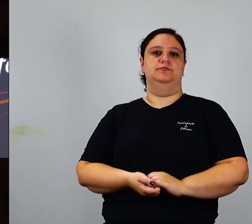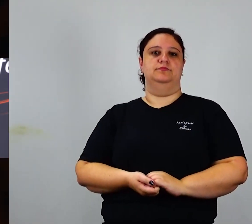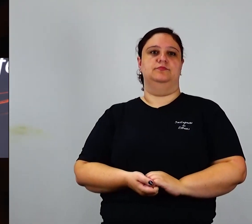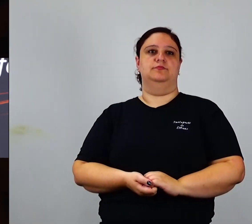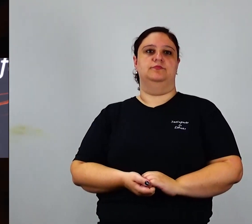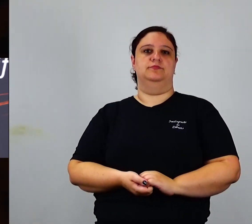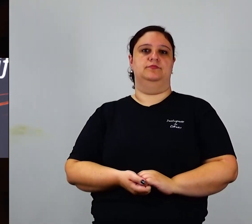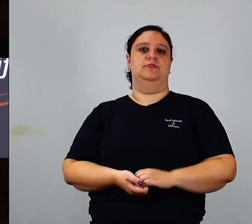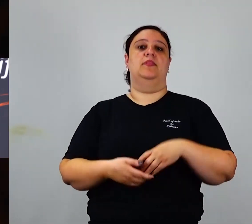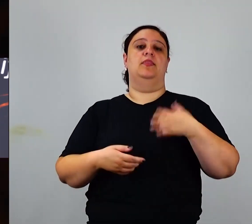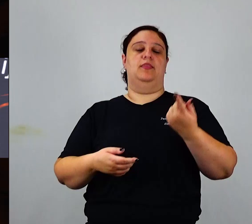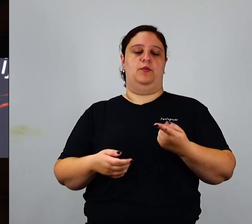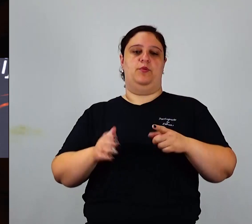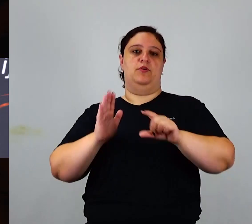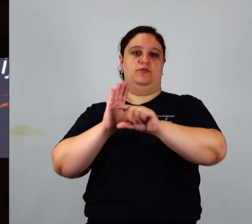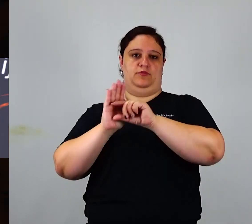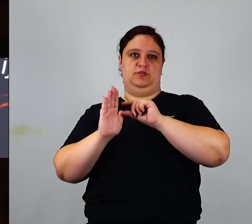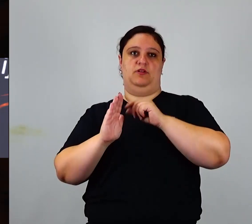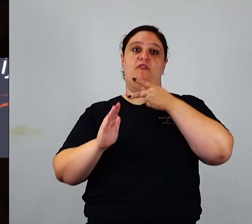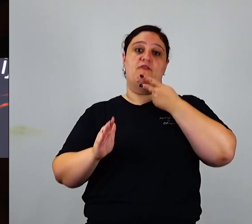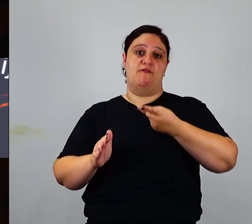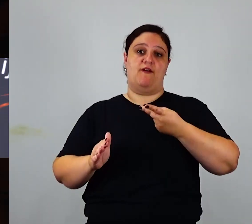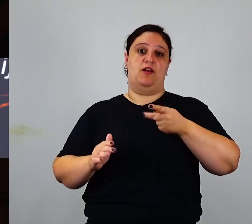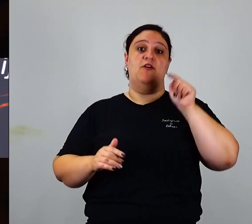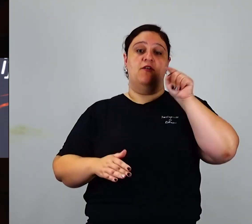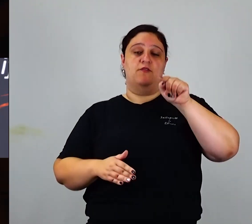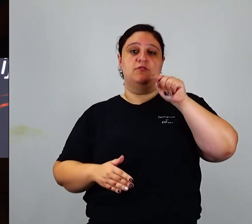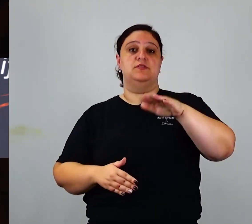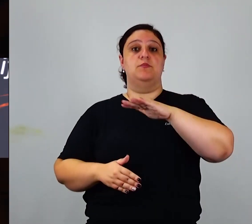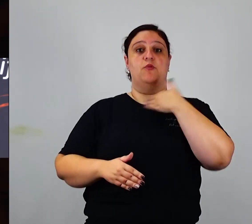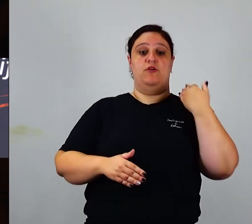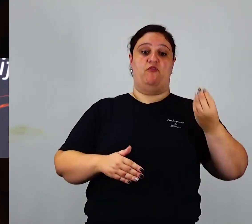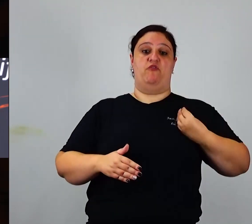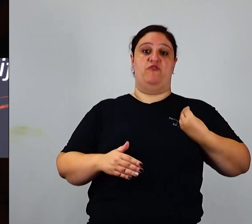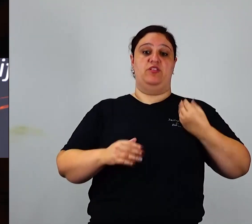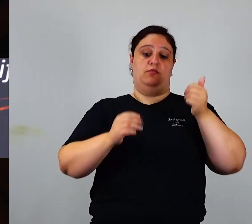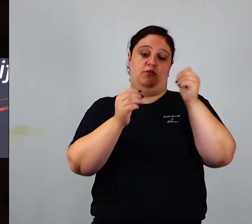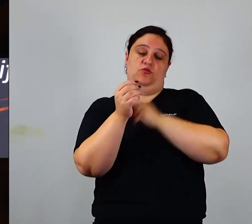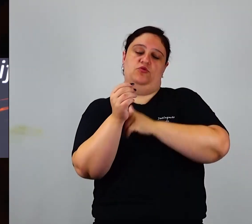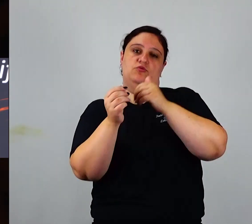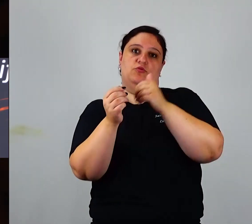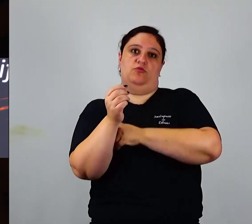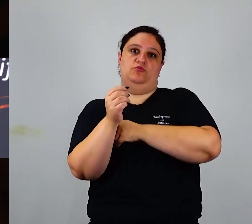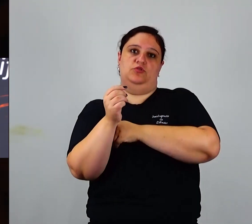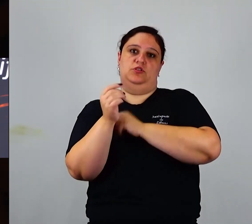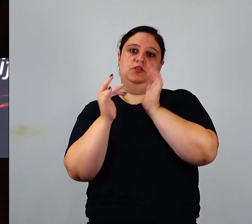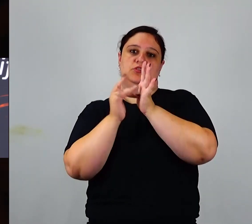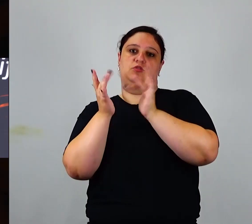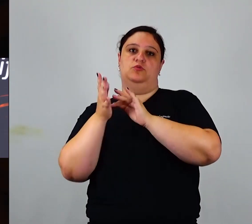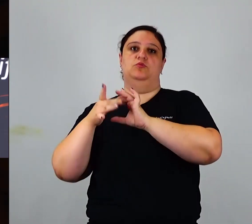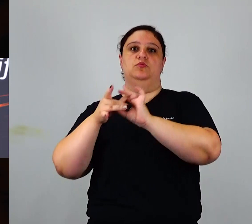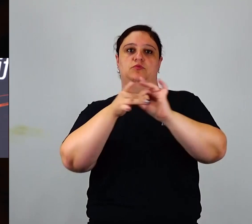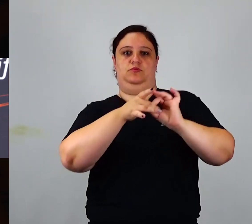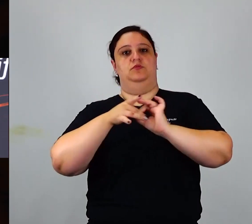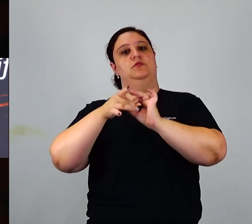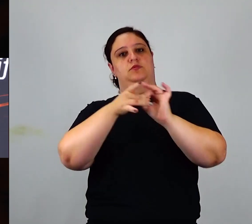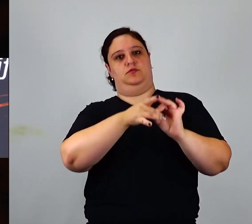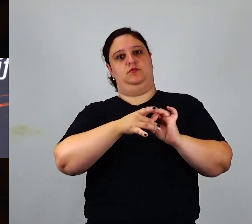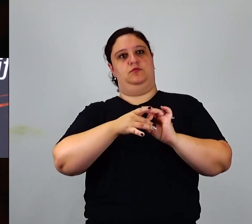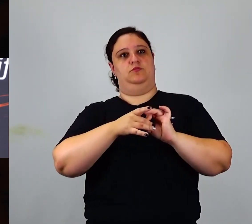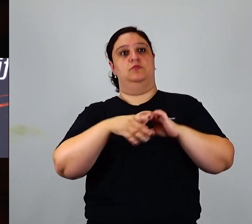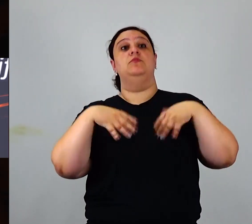nos versículos, vocês morreram e a vida de vocês está oculta juntamente com Cristo em Deus.